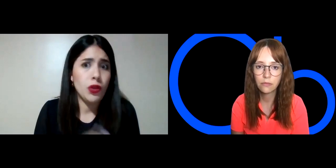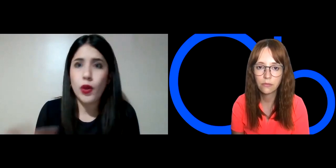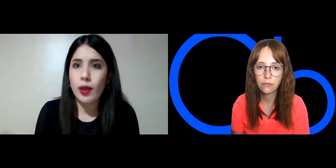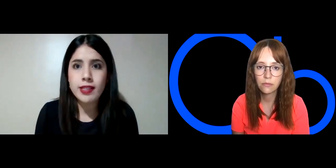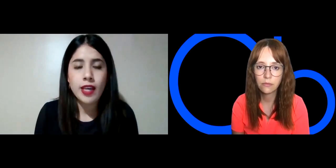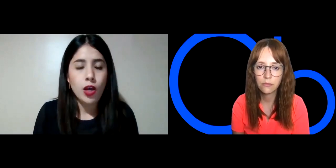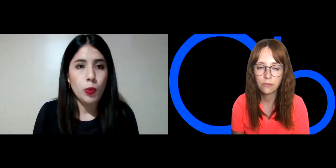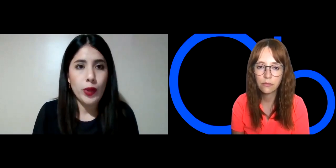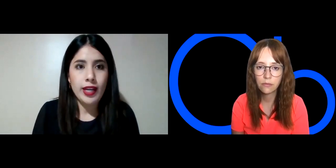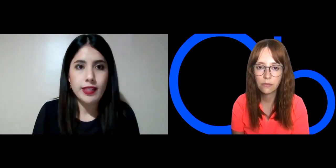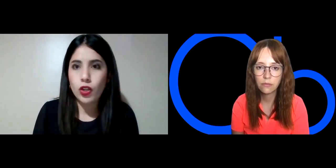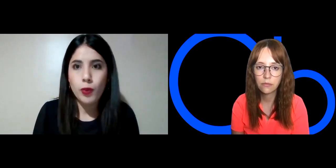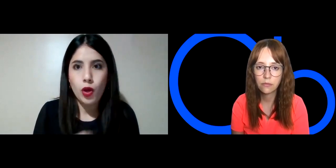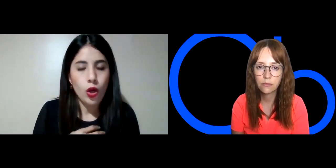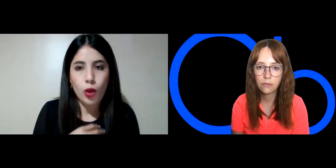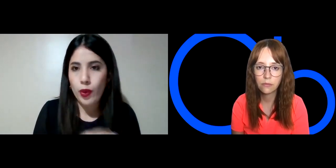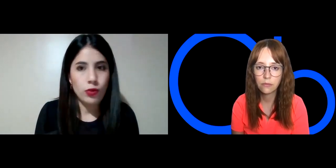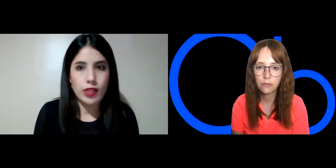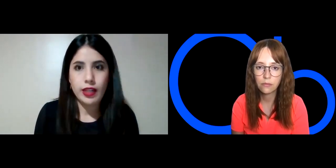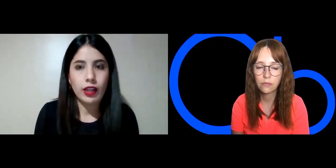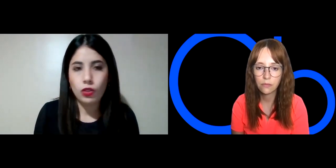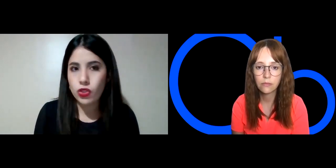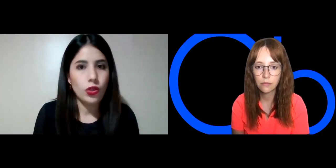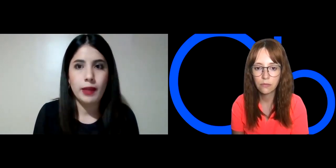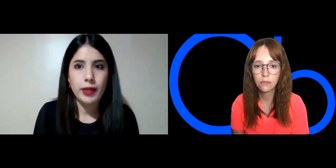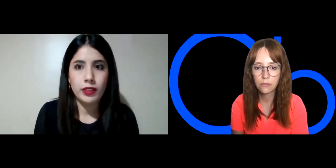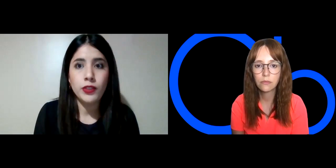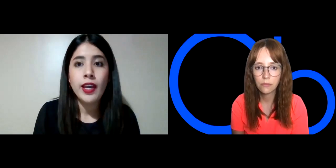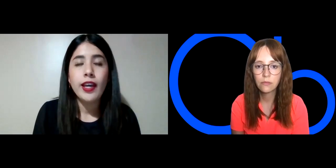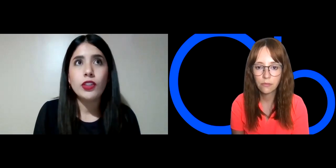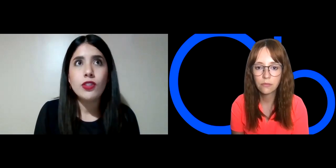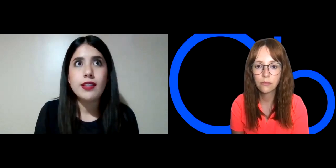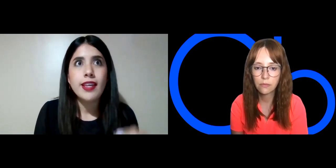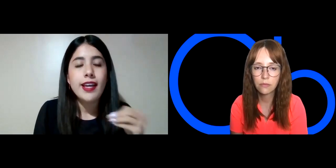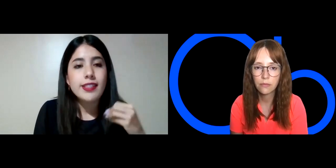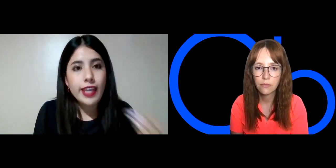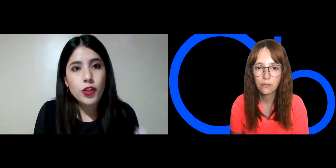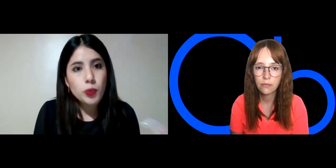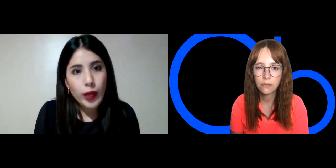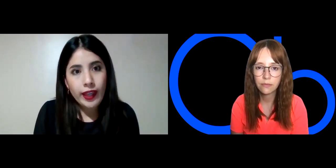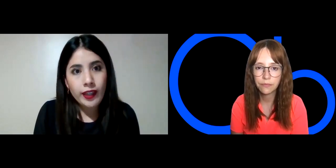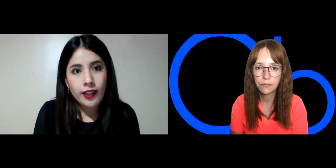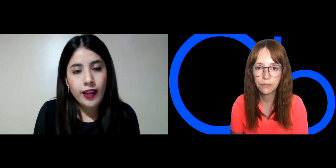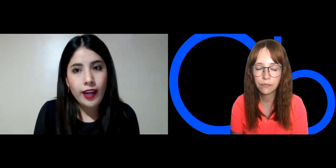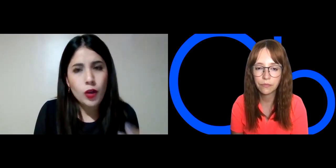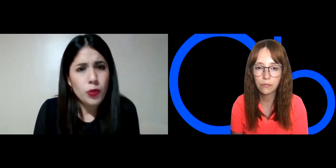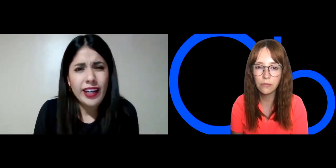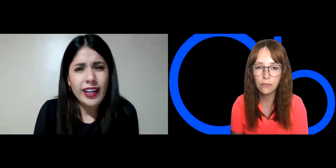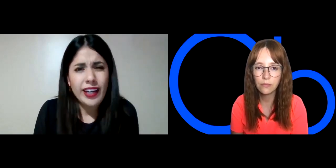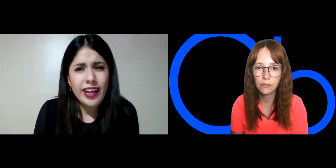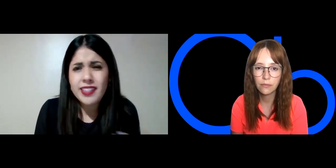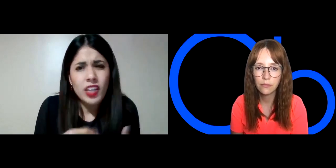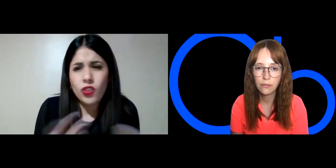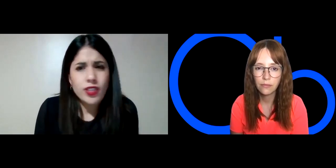lo demás lo pueden hacer como lo podemos hacer nosotros también, ¿no? Entonces, si ellos pueden